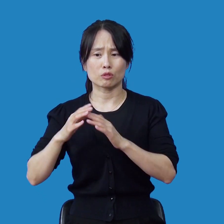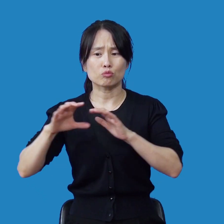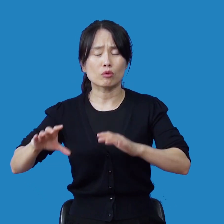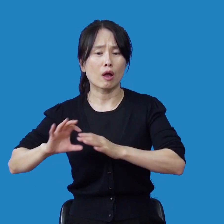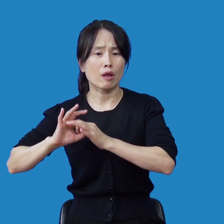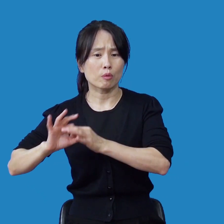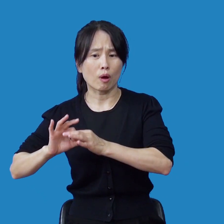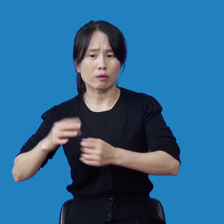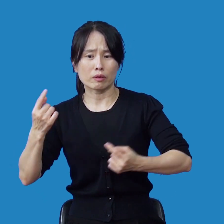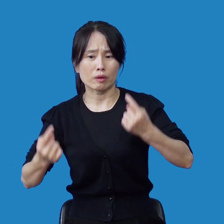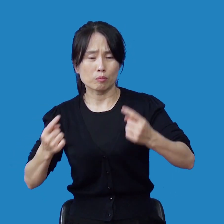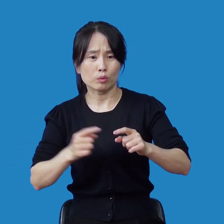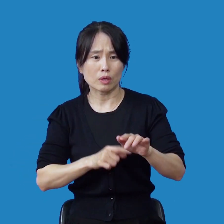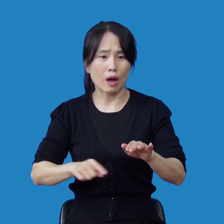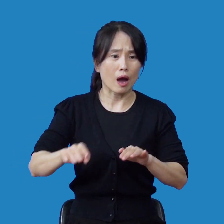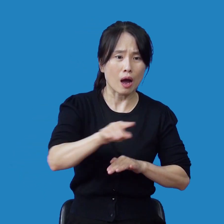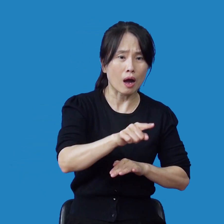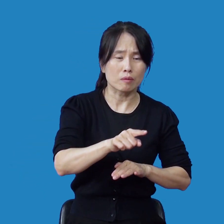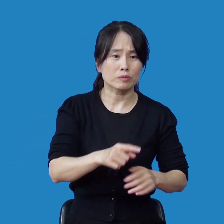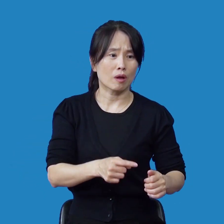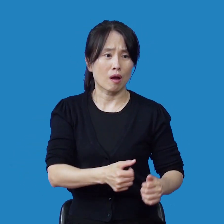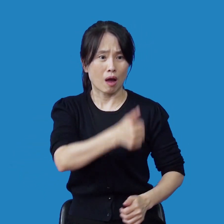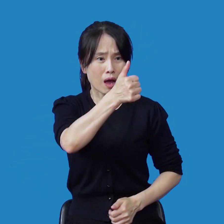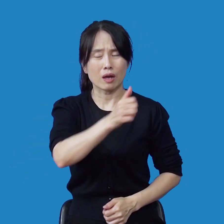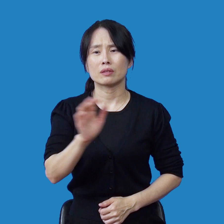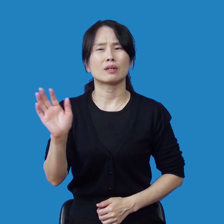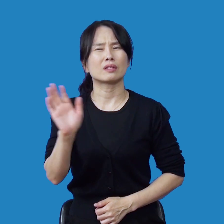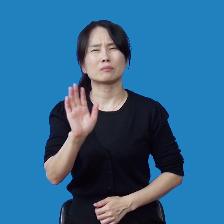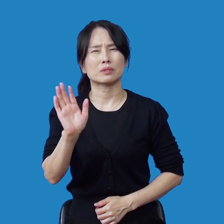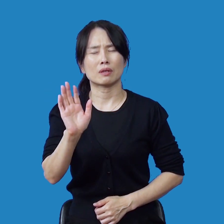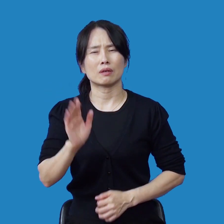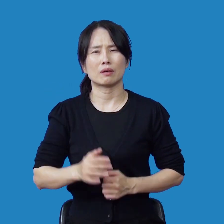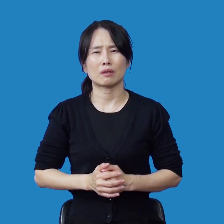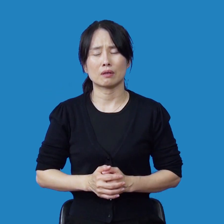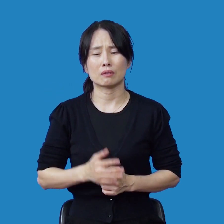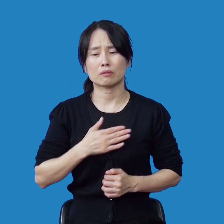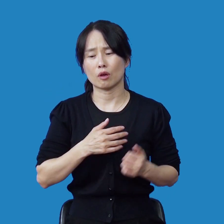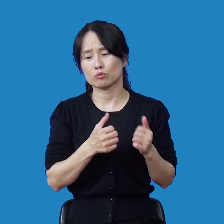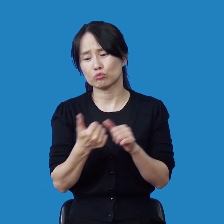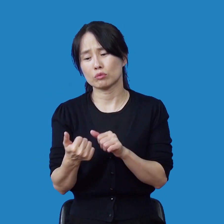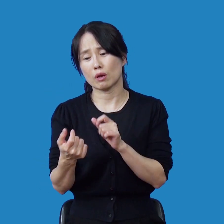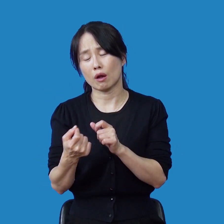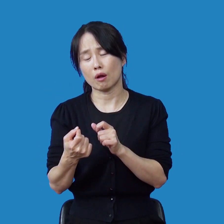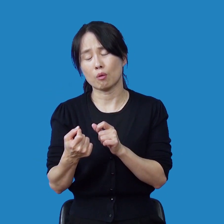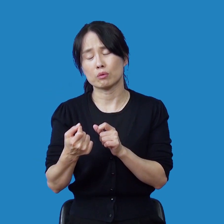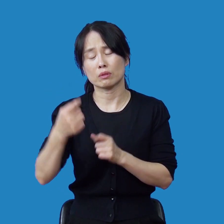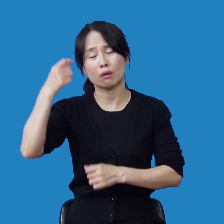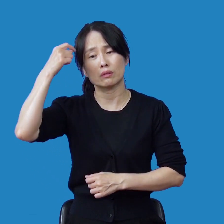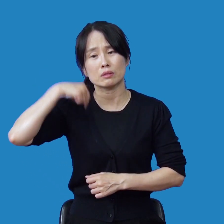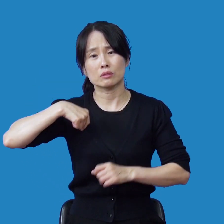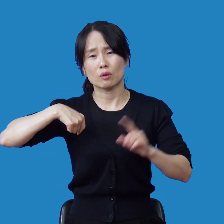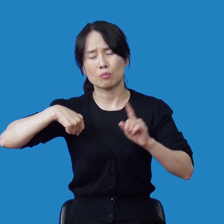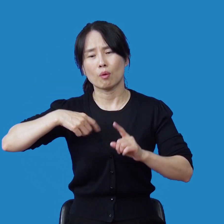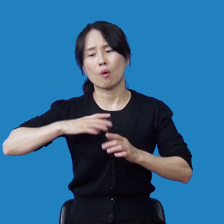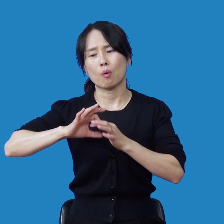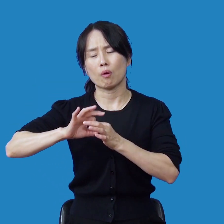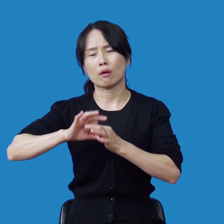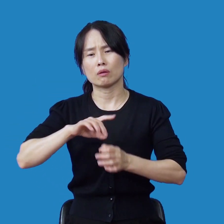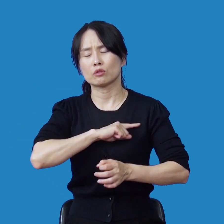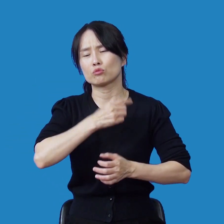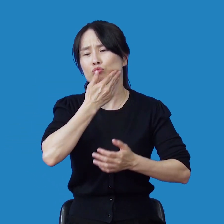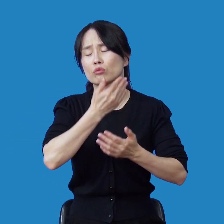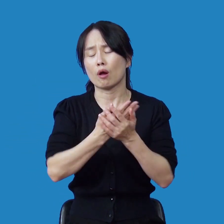이웃과의 관계보다 앞설 수는 없다는 것이었습니다. 죽을 때가 되니까 그것이 뼈에